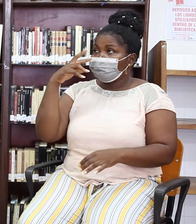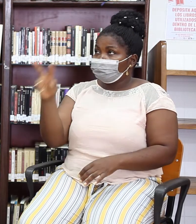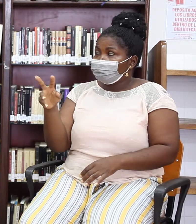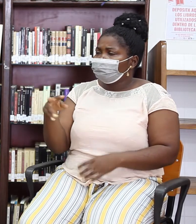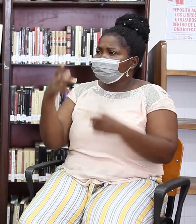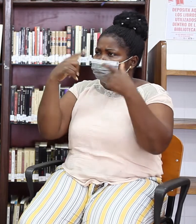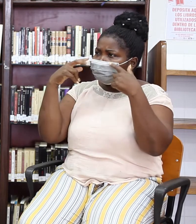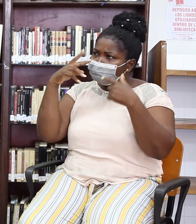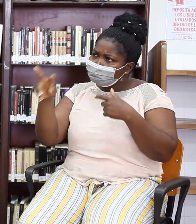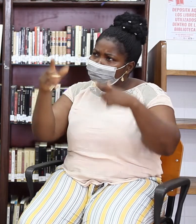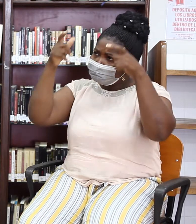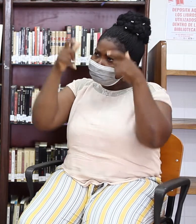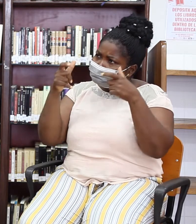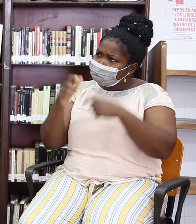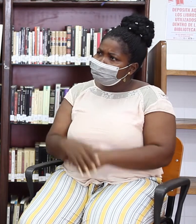al rey.